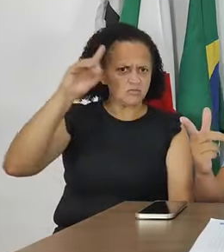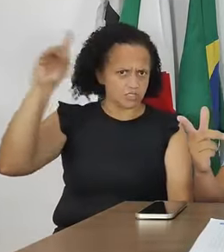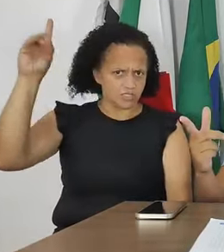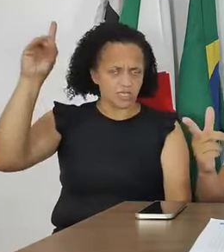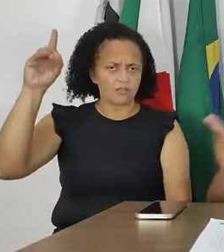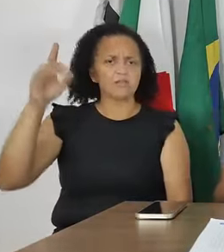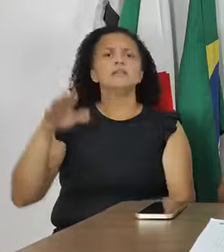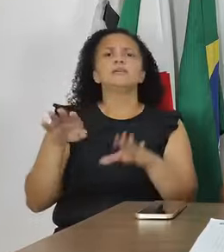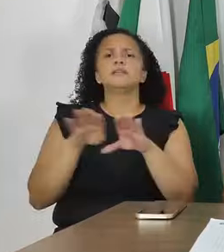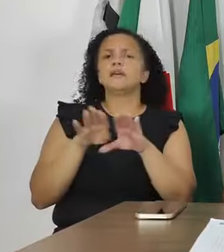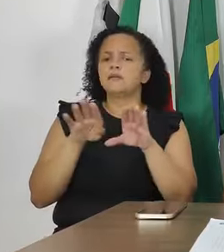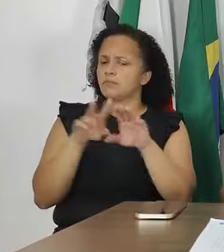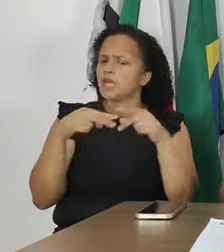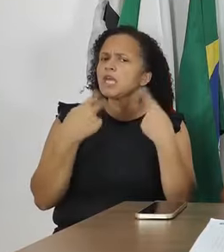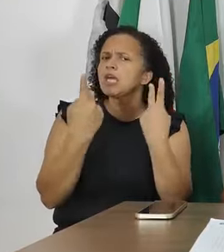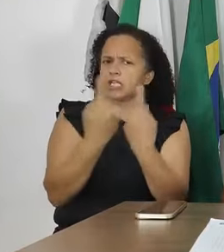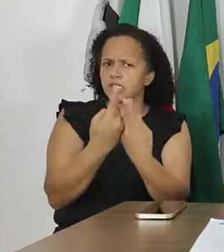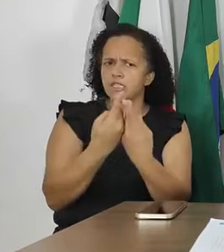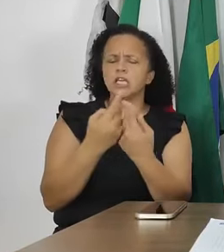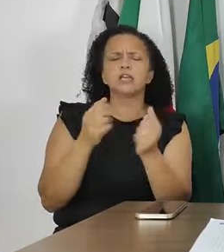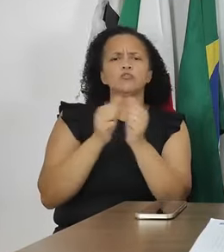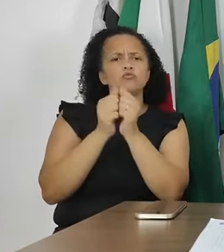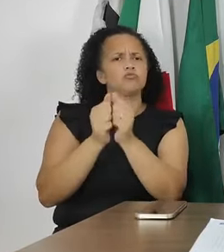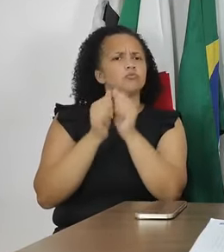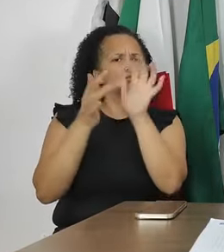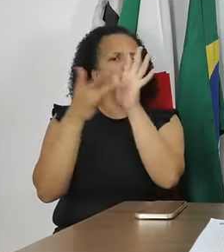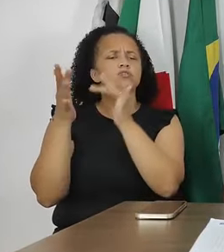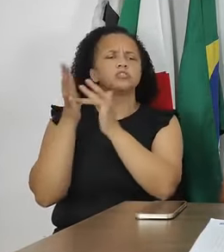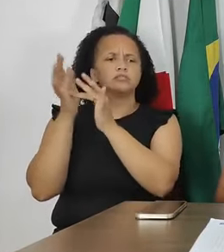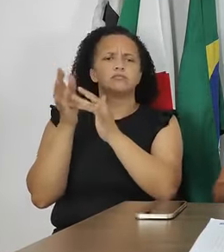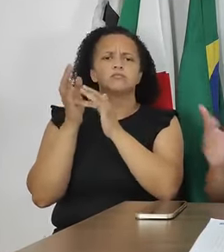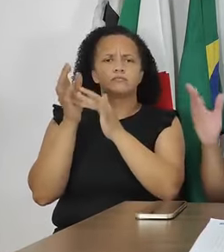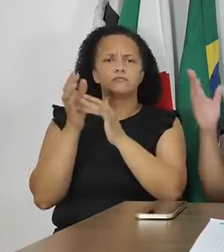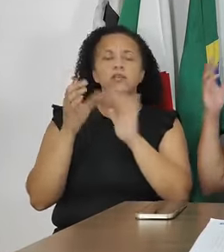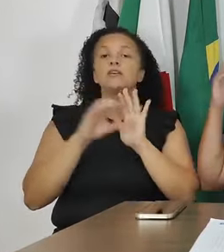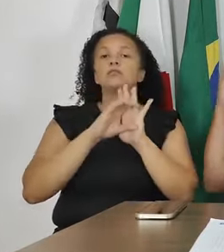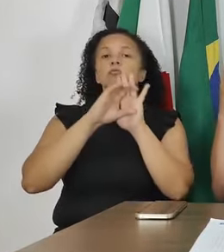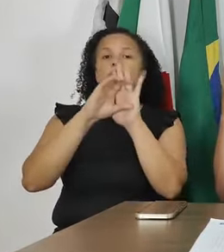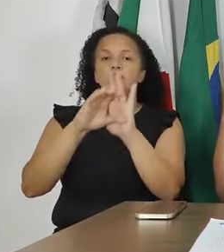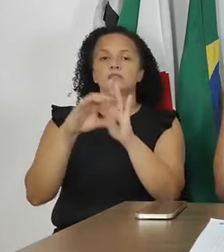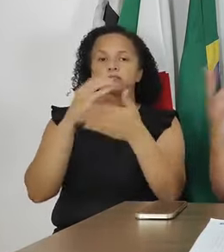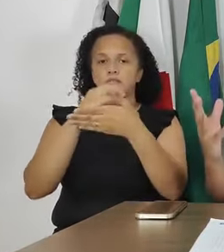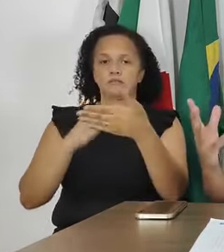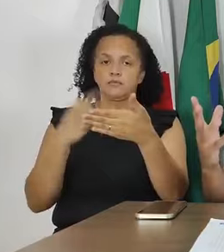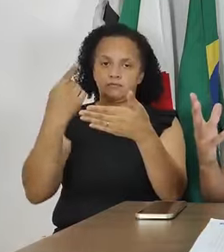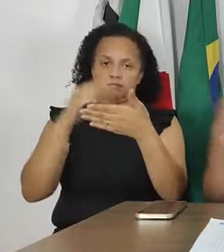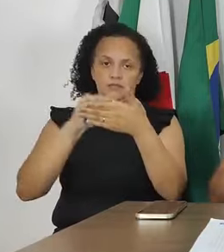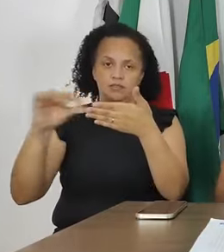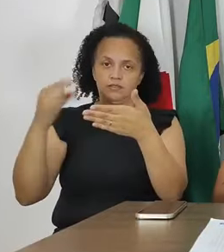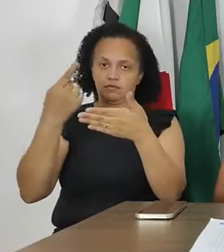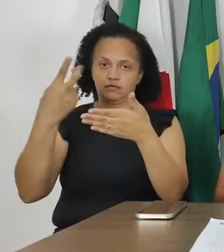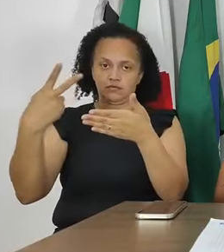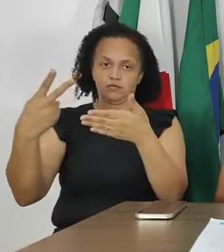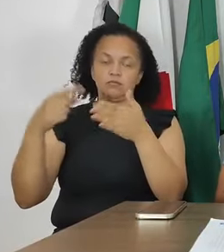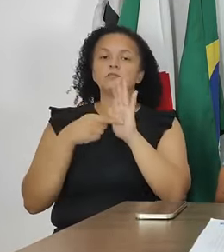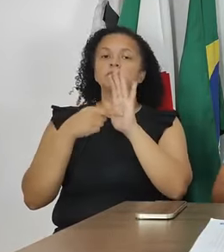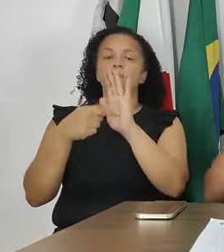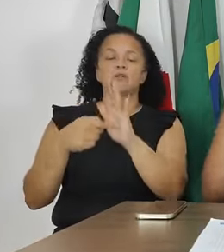Cristo. Colossenses capítulo 1, versículo 12 diz, dando graças ao Pai, que nos